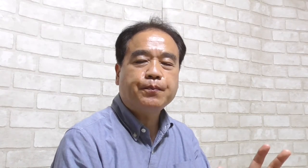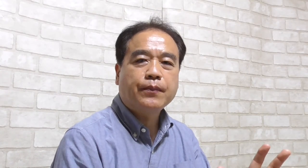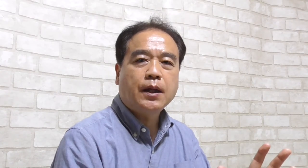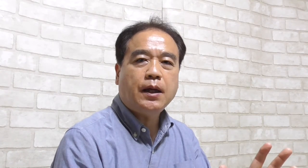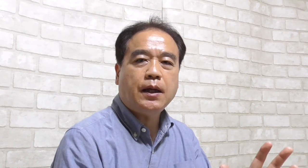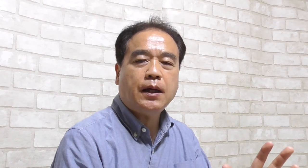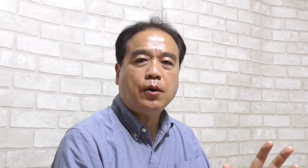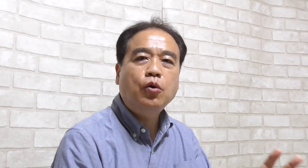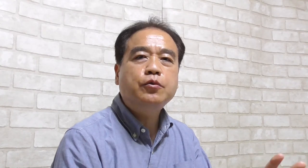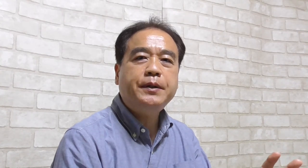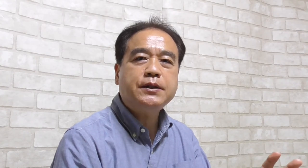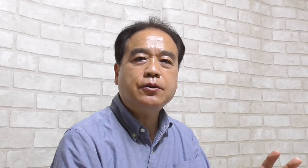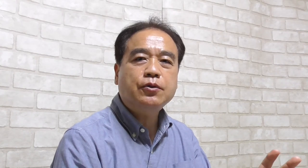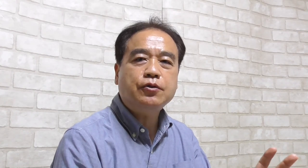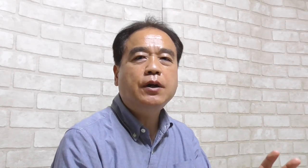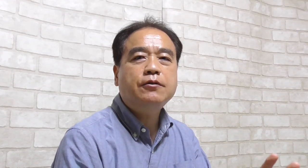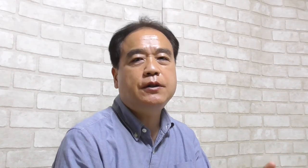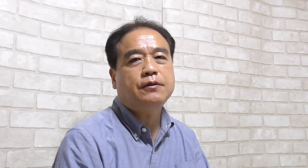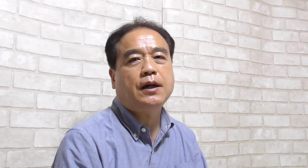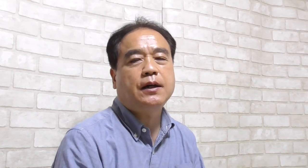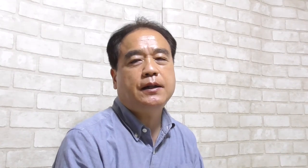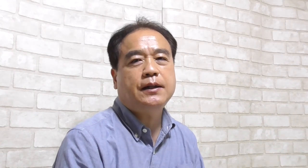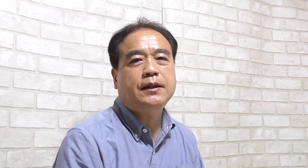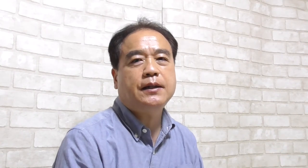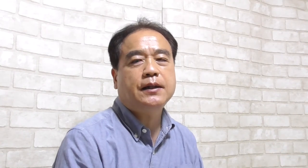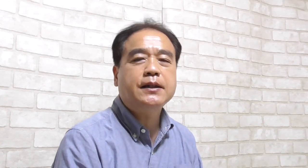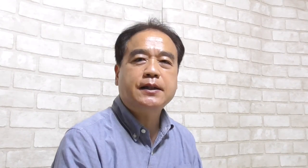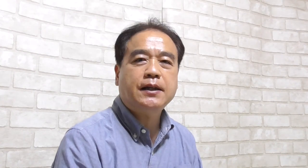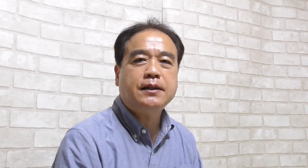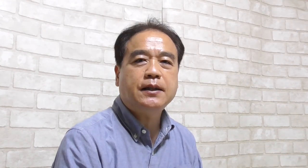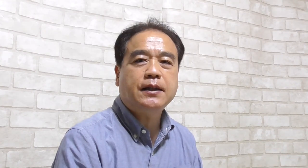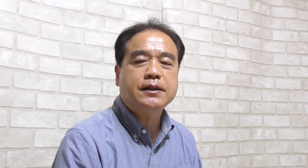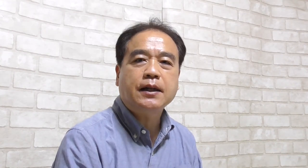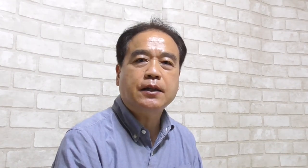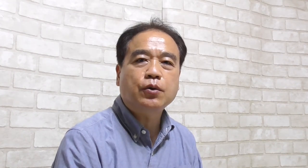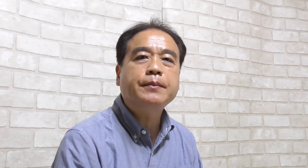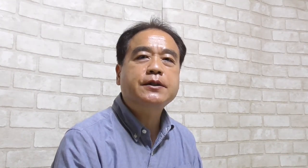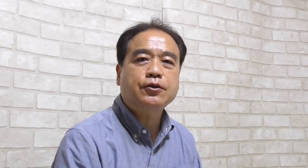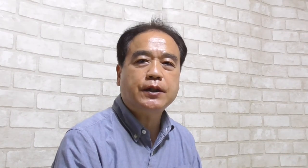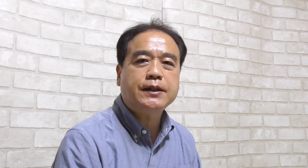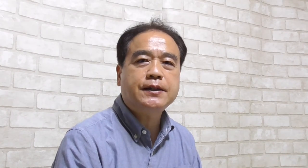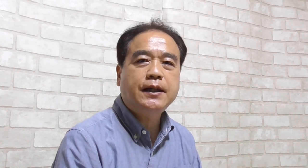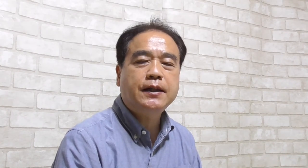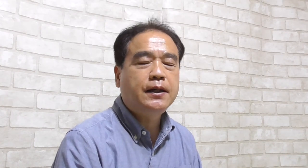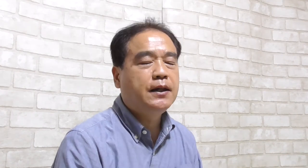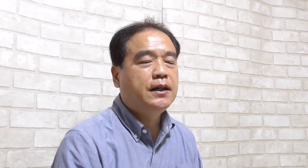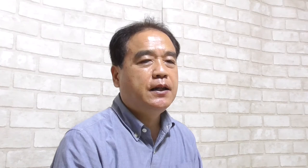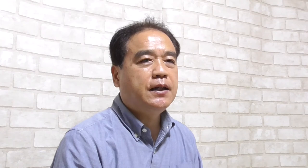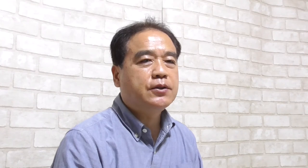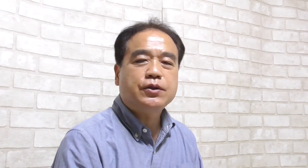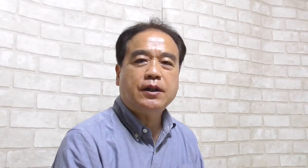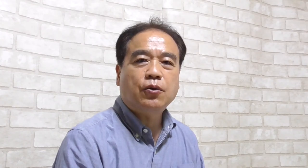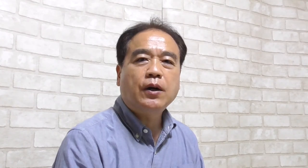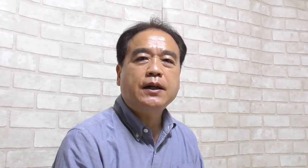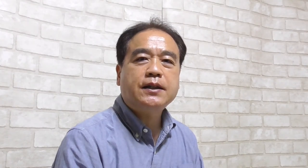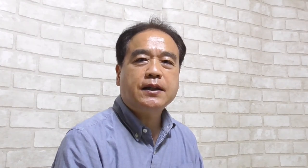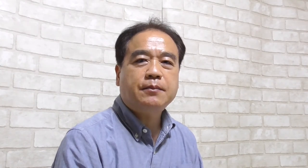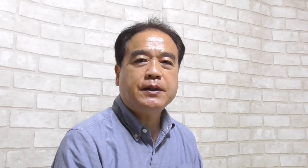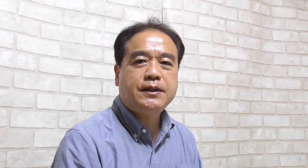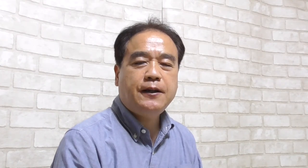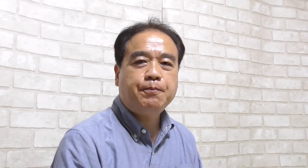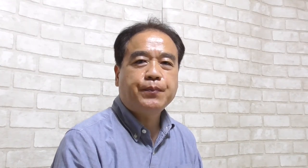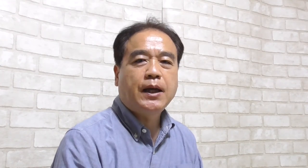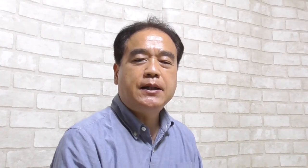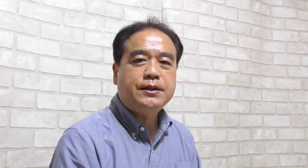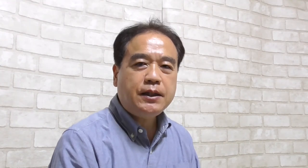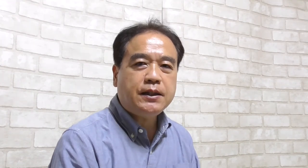の、ホームページの URL が、掲載されておりますのでですね、そちらをご覧いただき